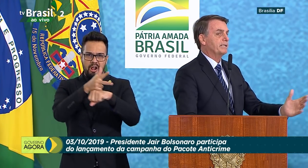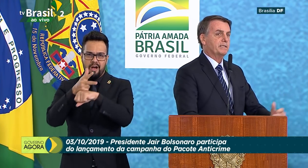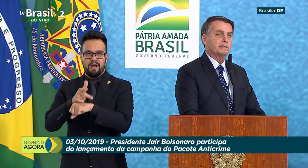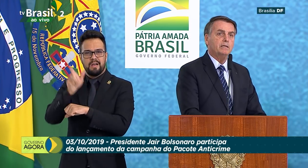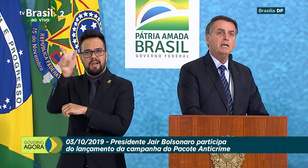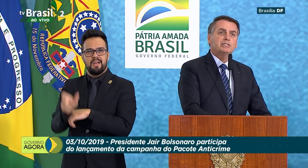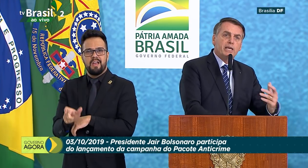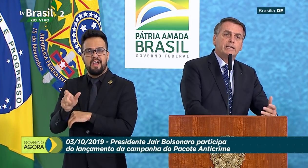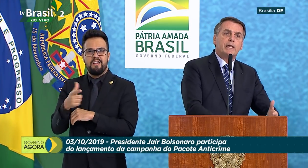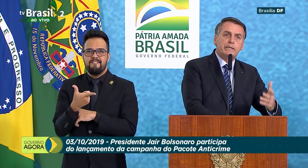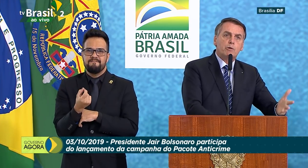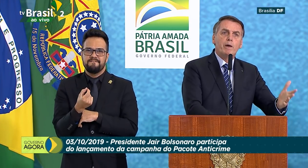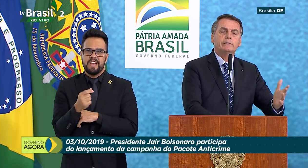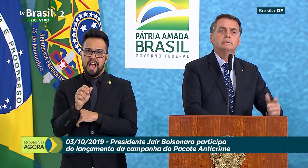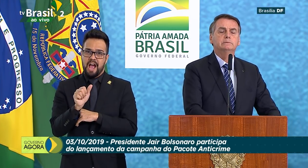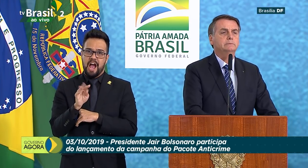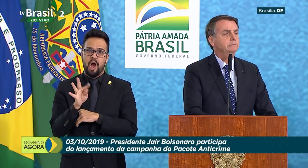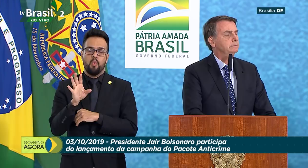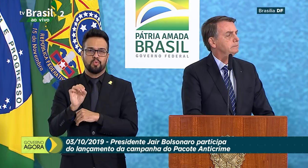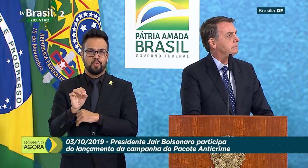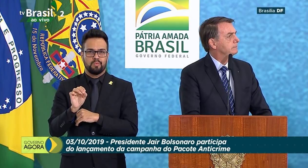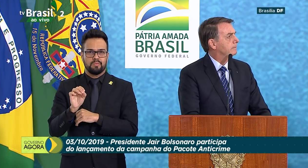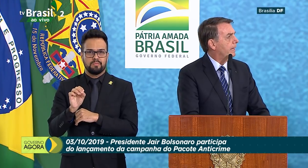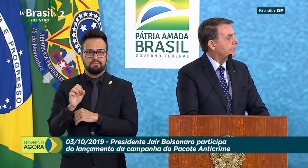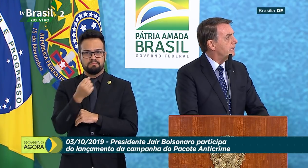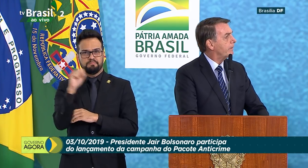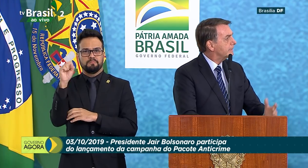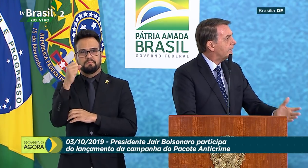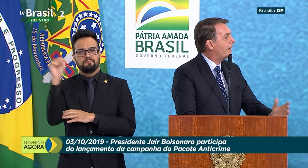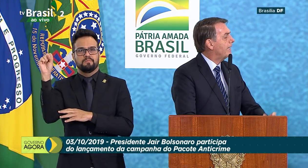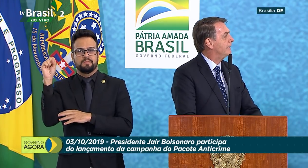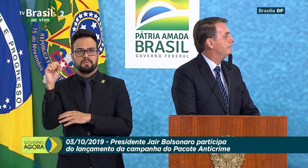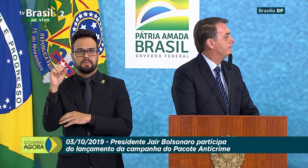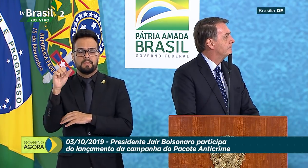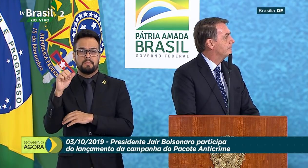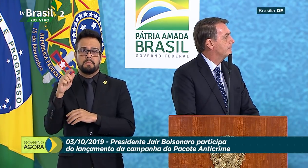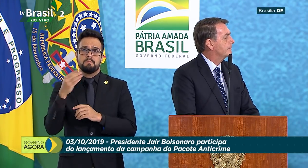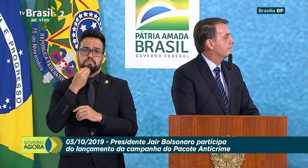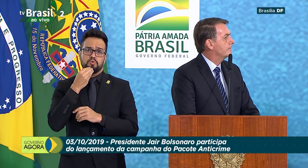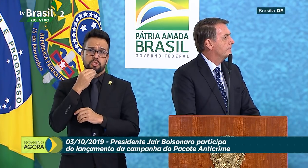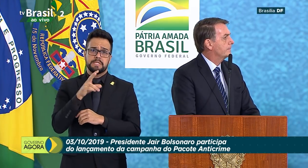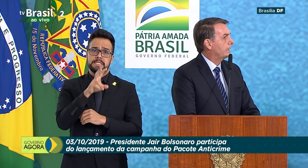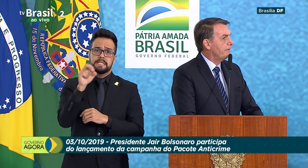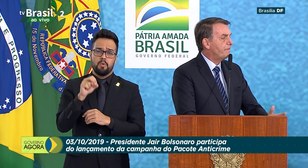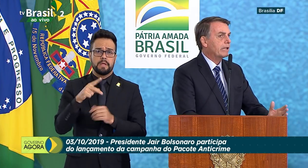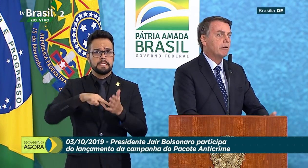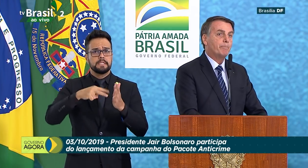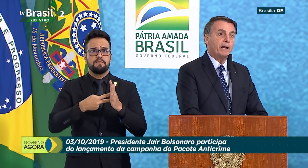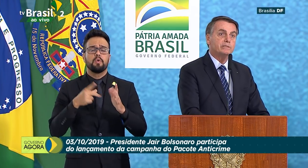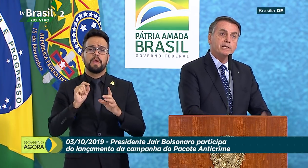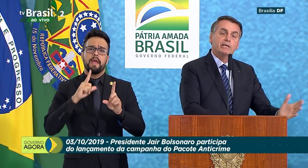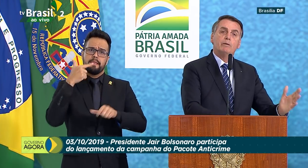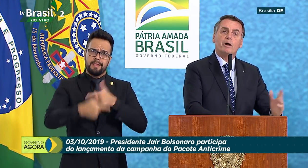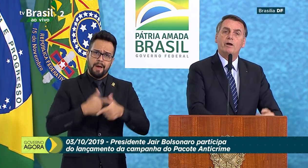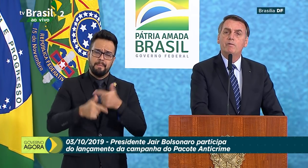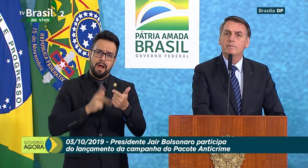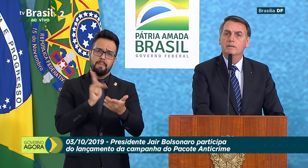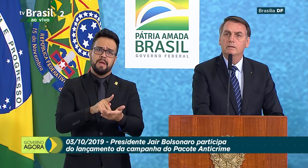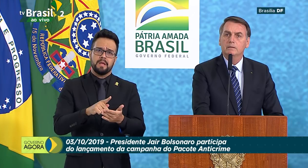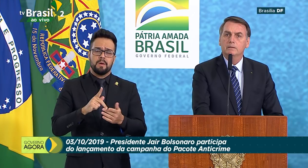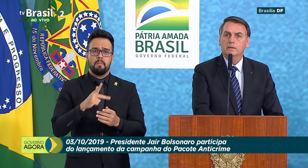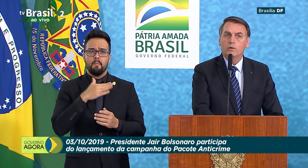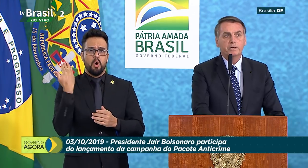20 auto resistência, tinha que ter 50. É sinal que ele trabalha, que ele faz sua parte e que não